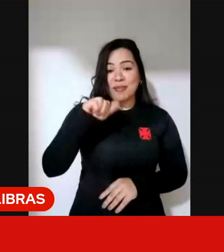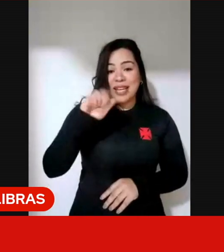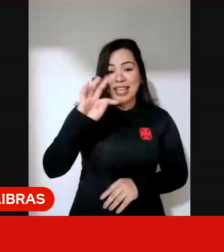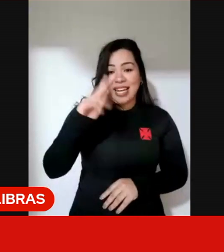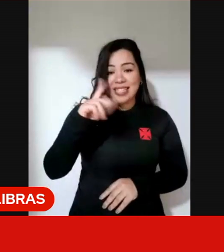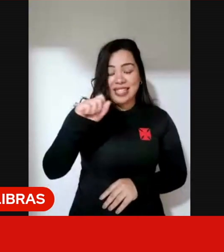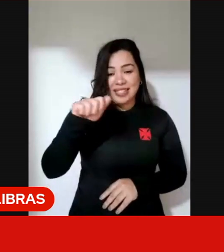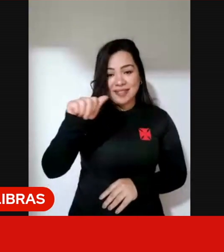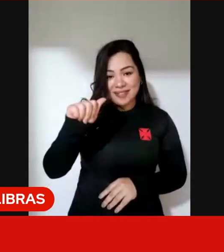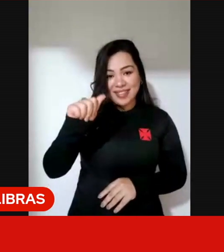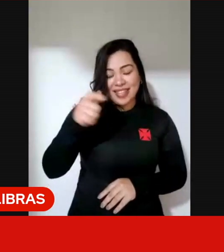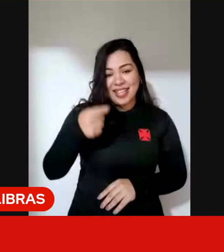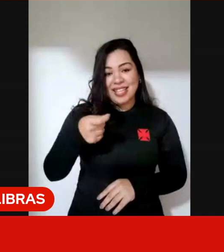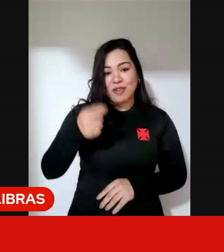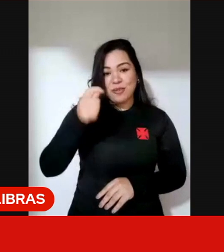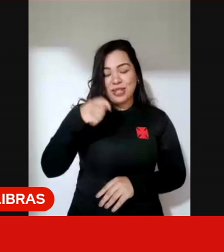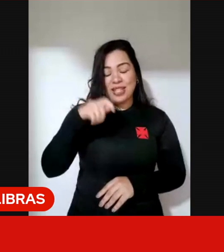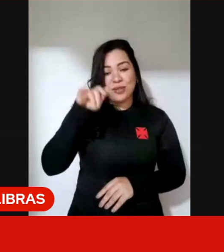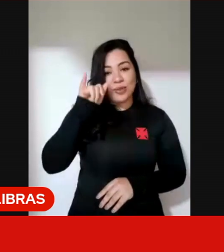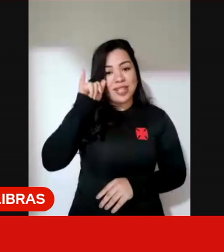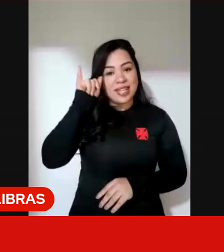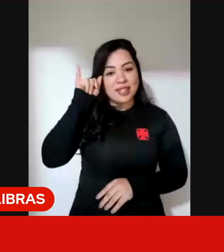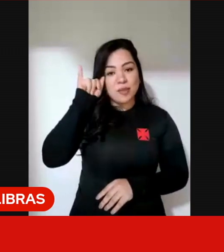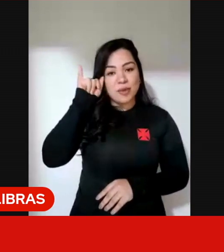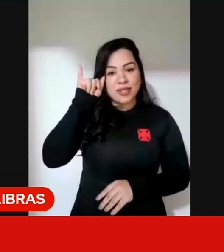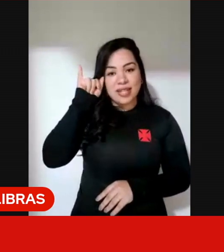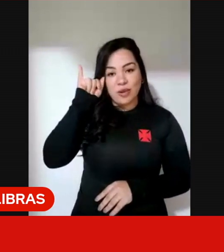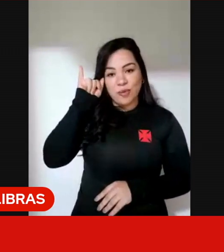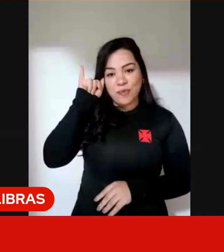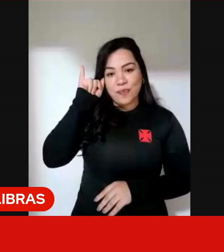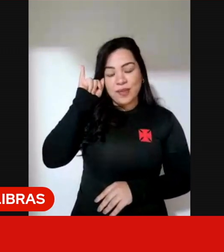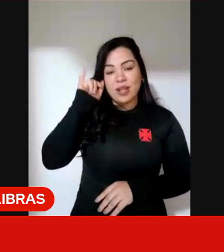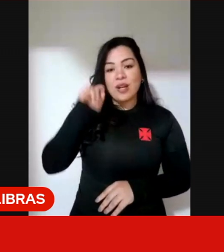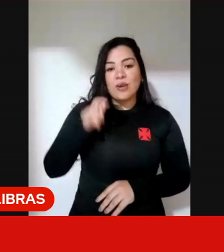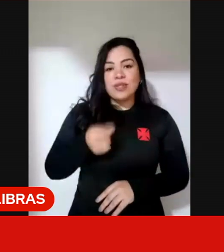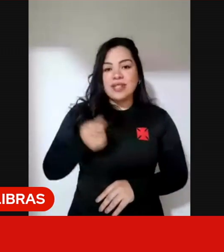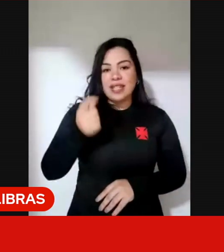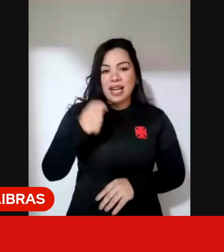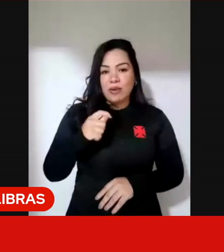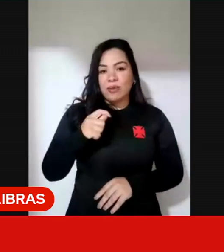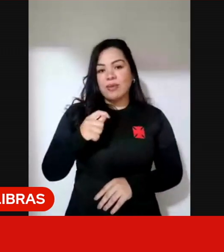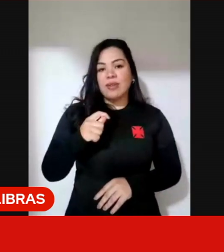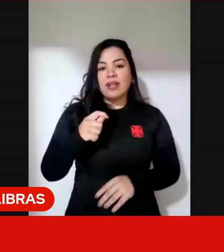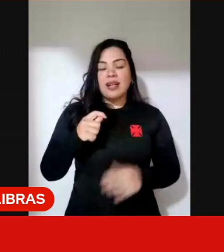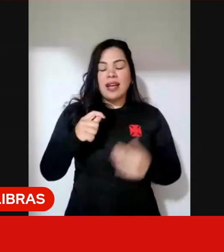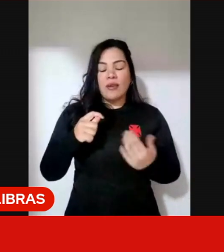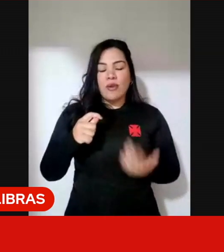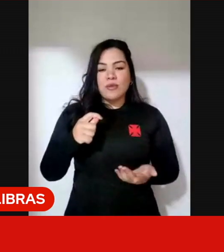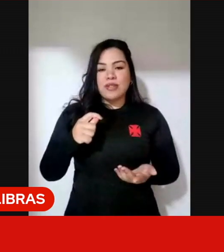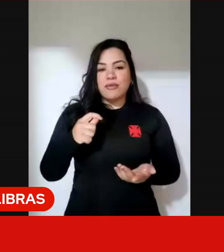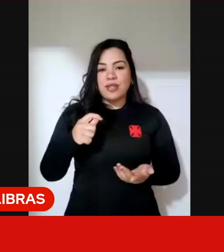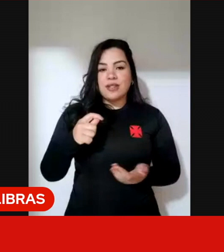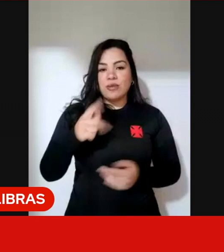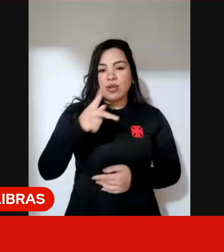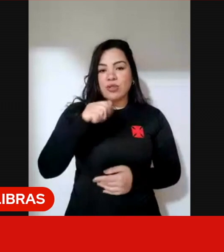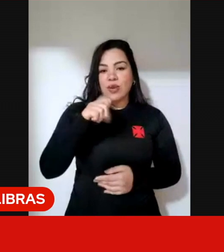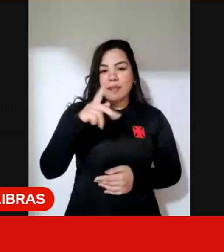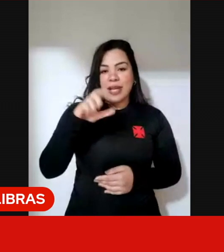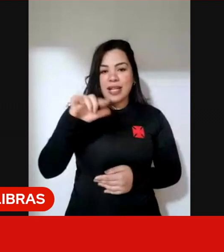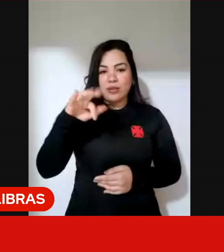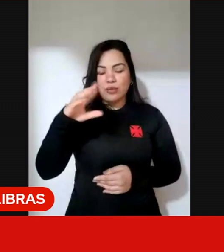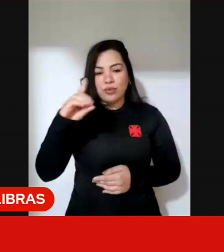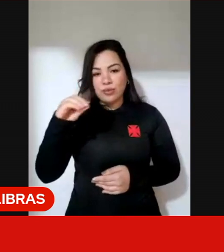Meu nome é Yatza e na comunidade surda esse é o meu sinal. O sinal é como se fosse o